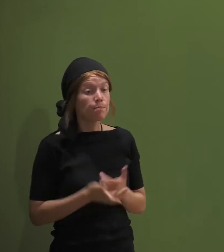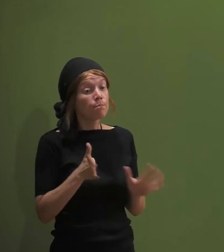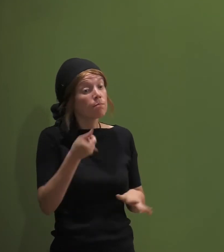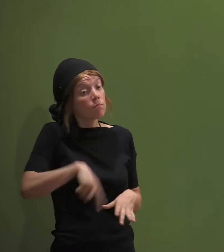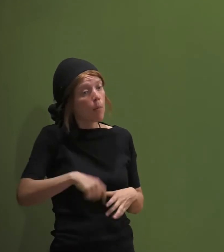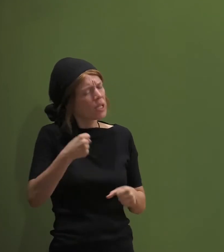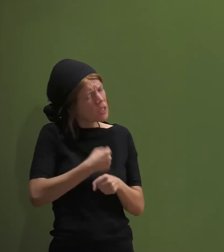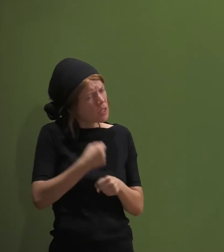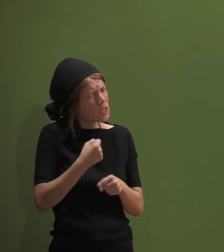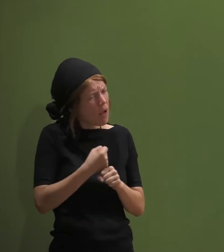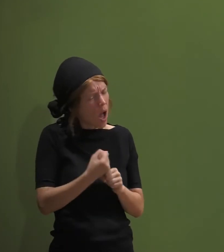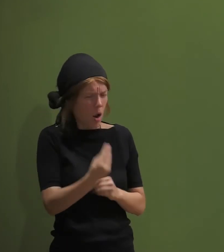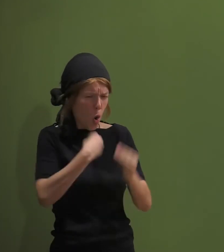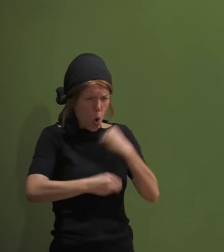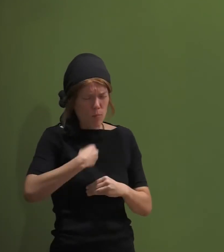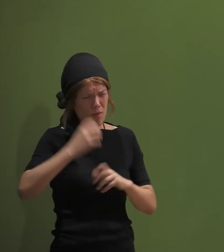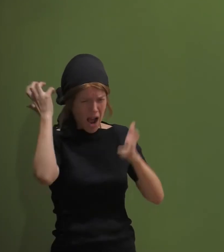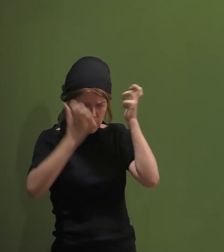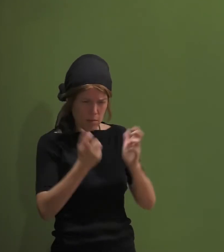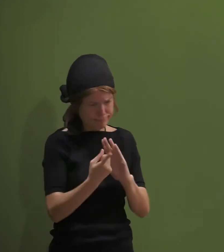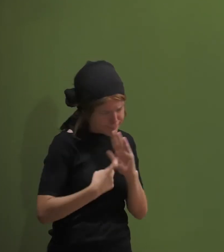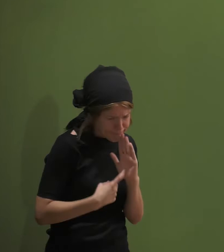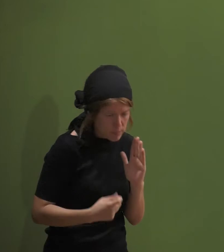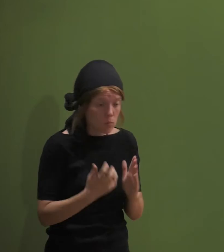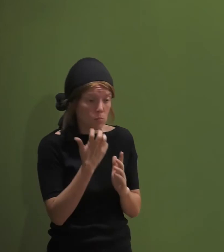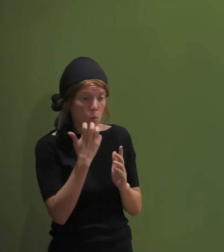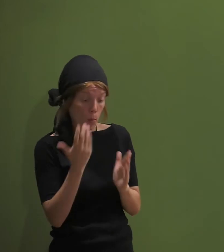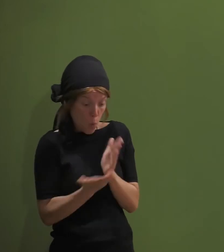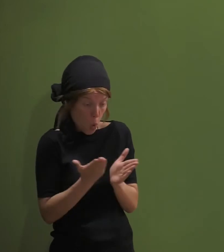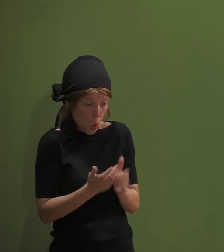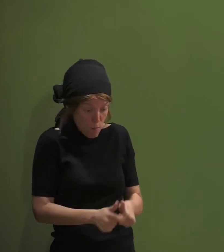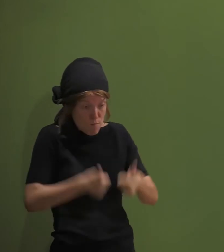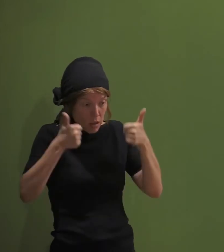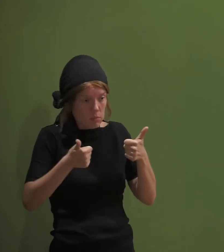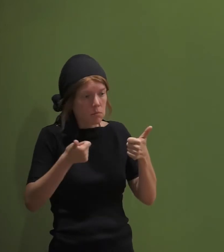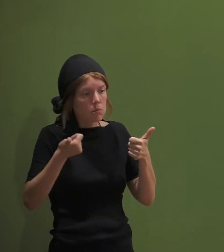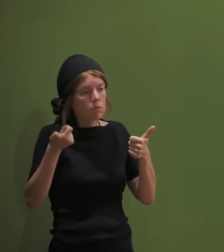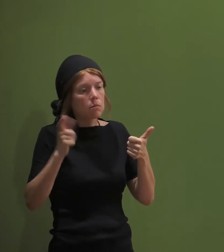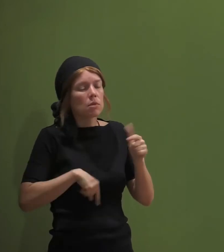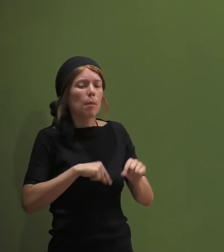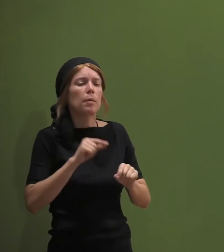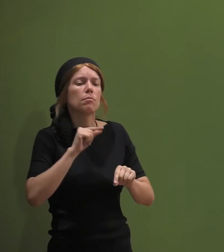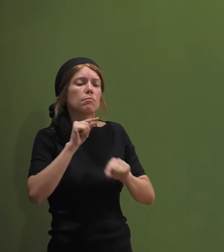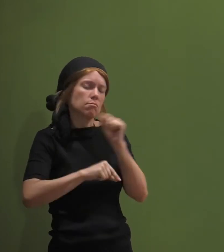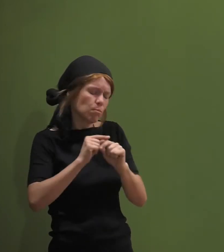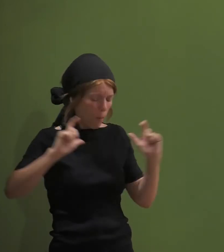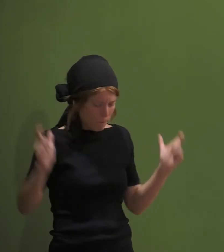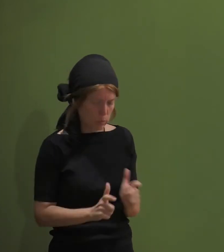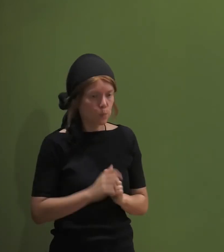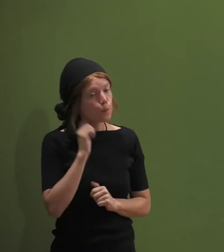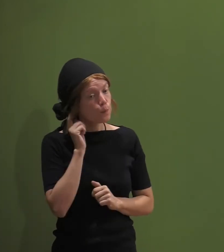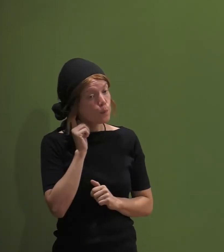debe trabajar en la mejora de las dietas de los animales como vía tanto para incrementar las producciones como para reducir las emisiones.